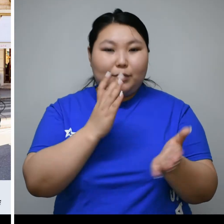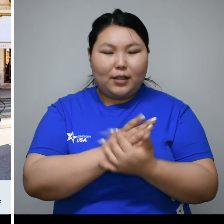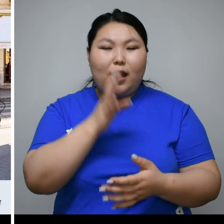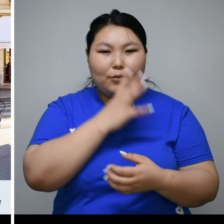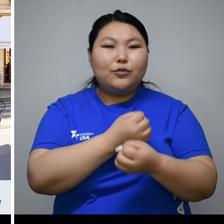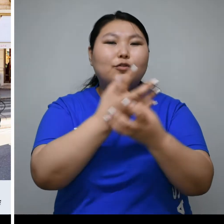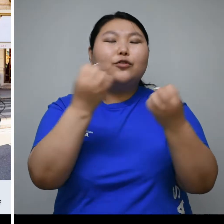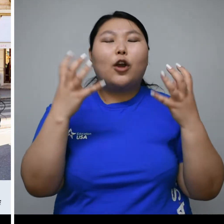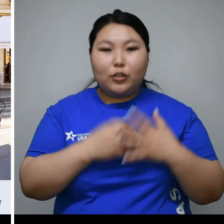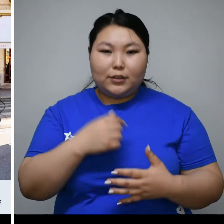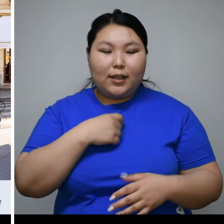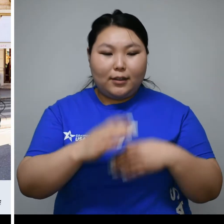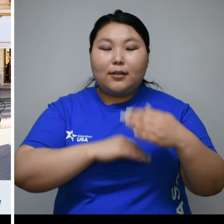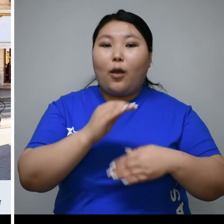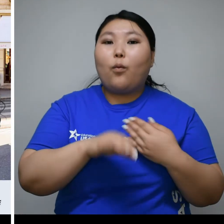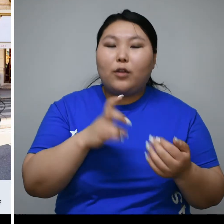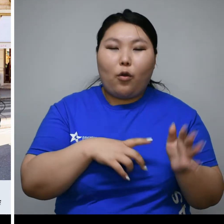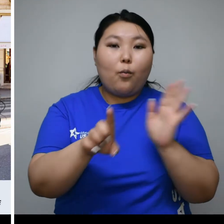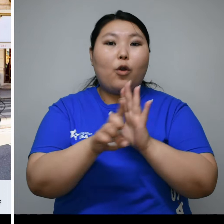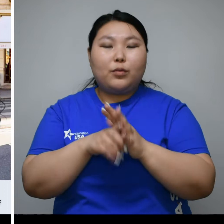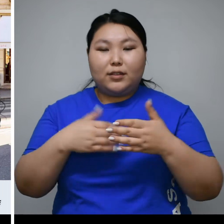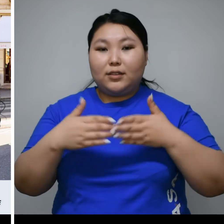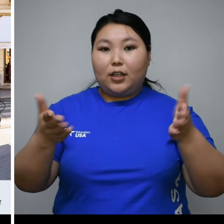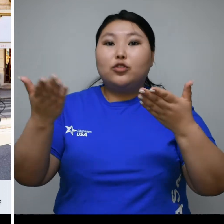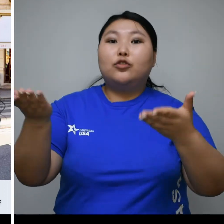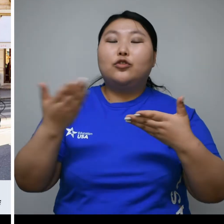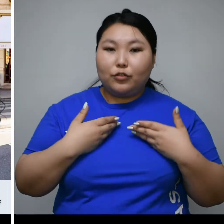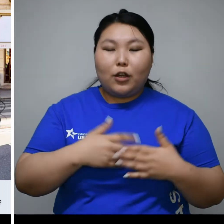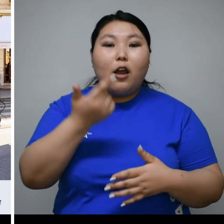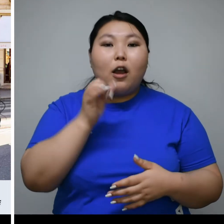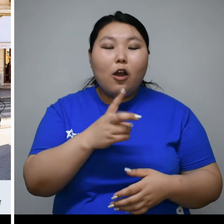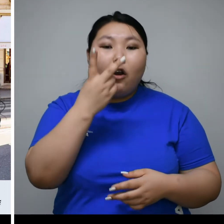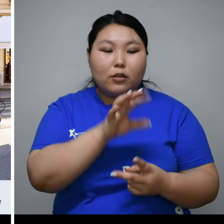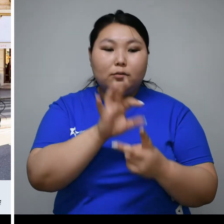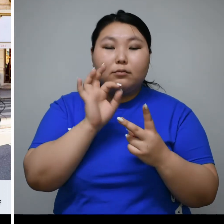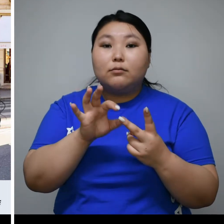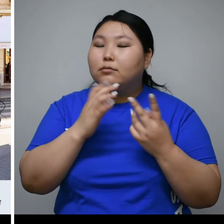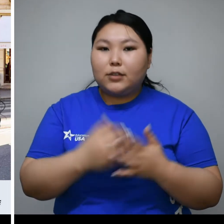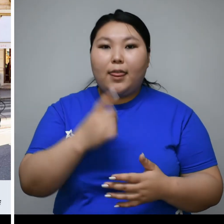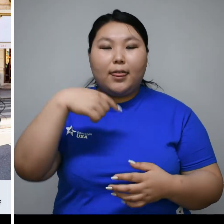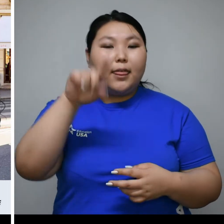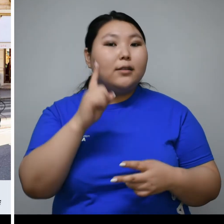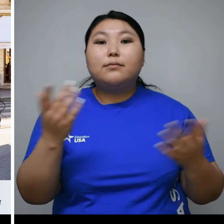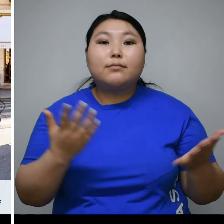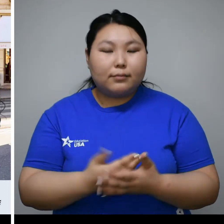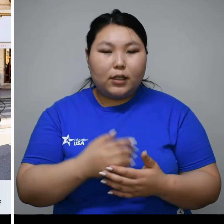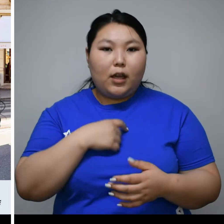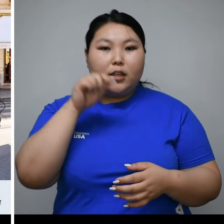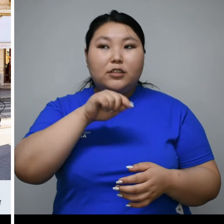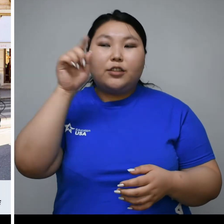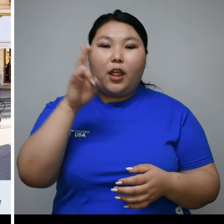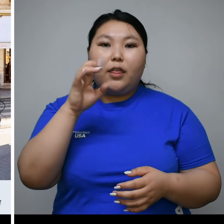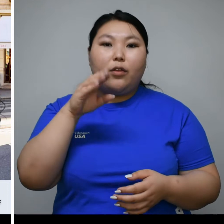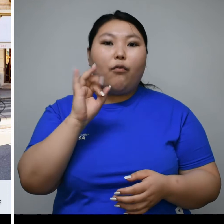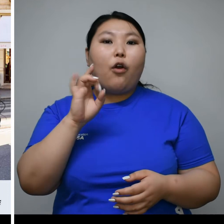За зөндөө олон одоо надаа давуу тал боломжуудыг нээж өгснөөс за нэг гол хоёрыг дурдвал нэгдүгüүрт нь болохоор